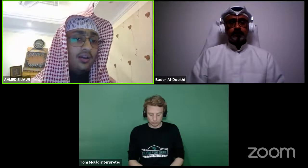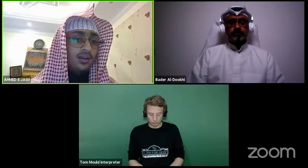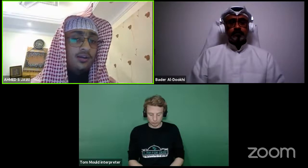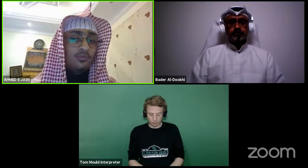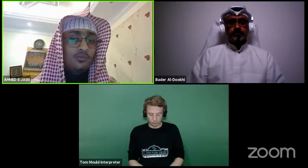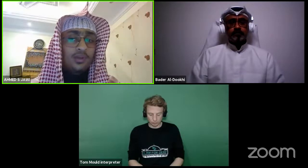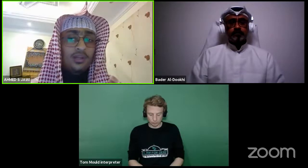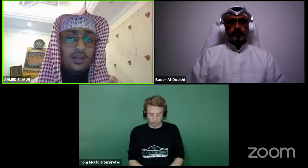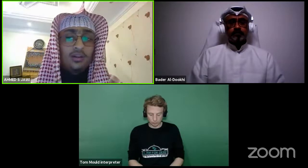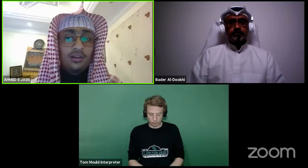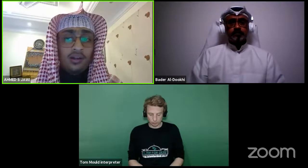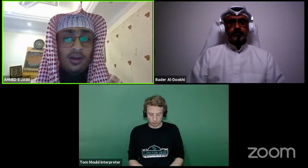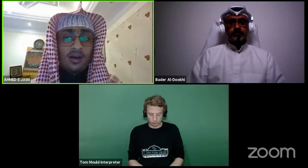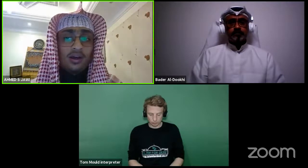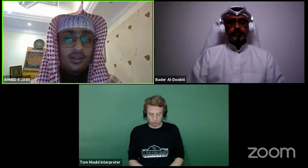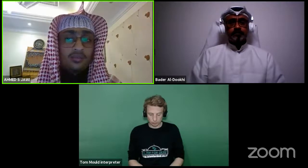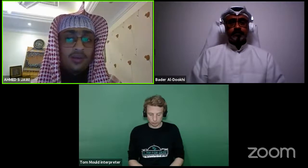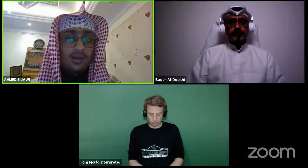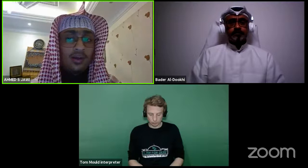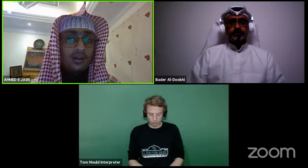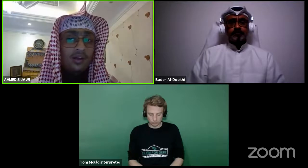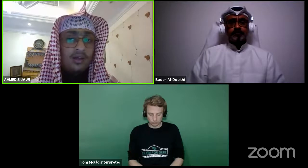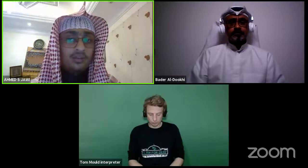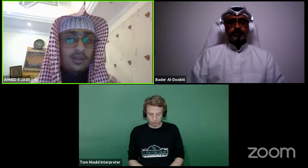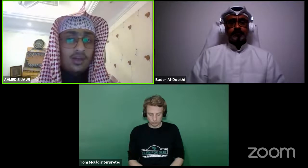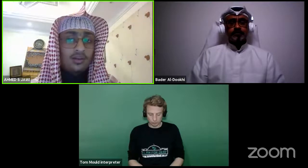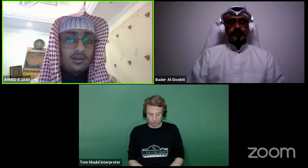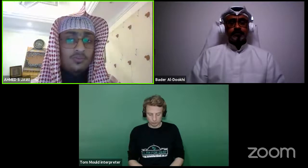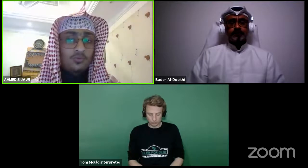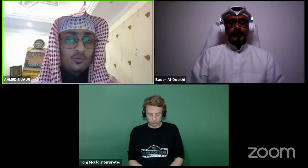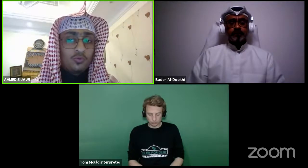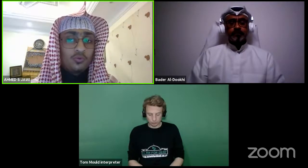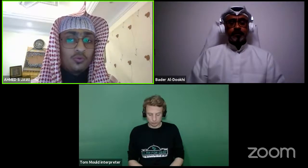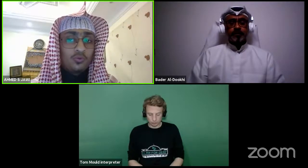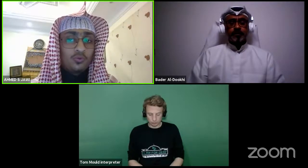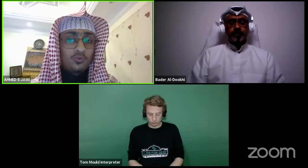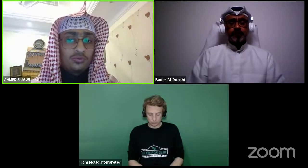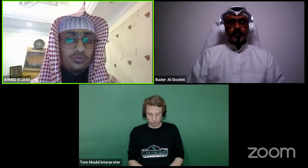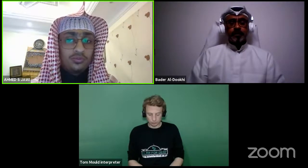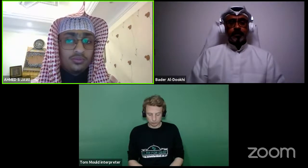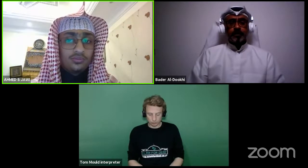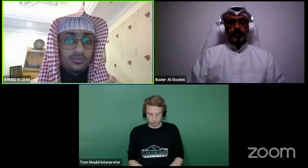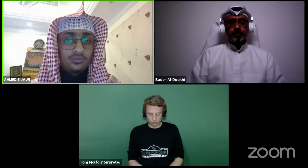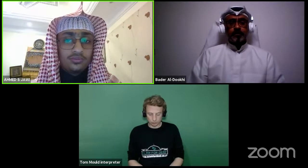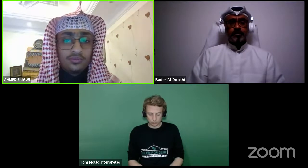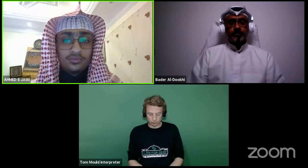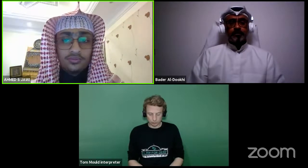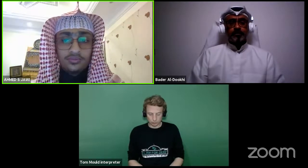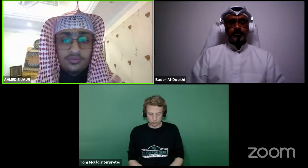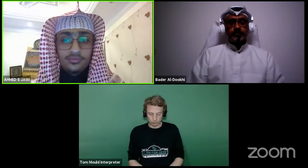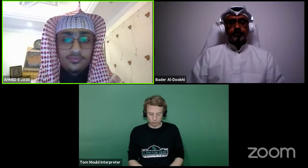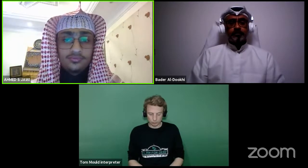إني أعلم من الله ما لا تعلمون.